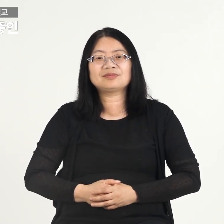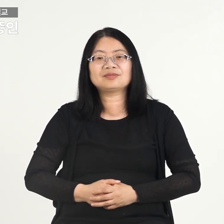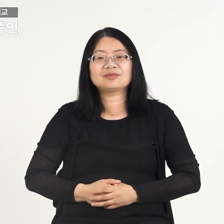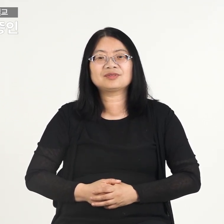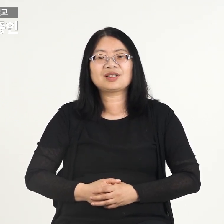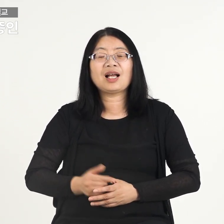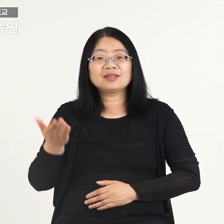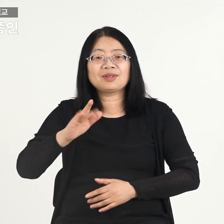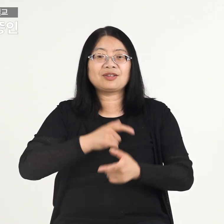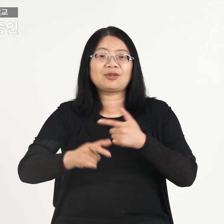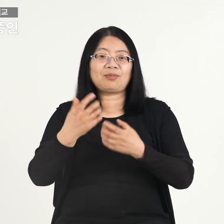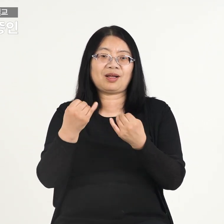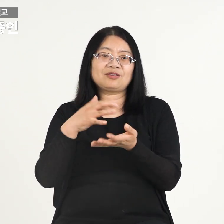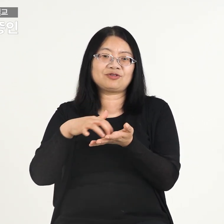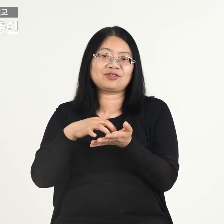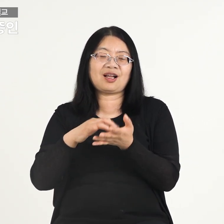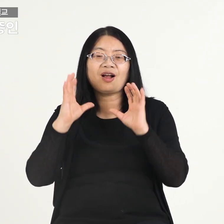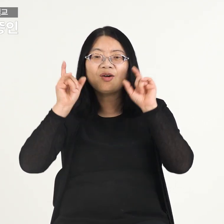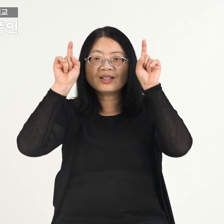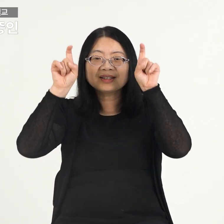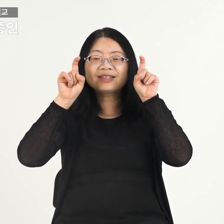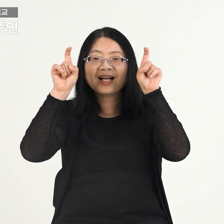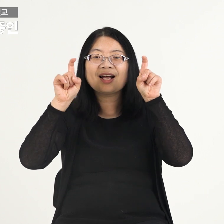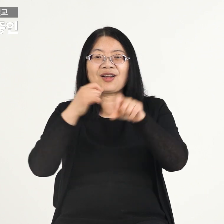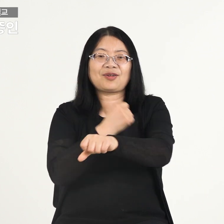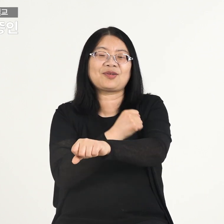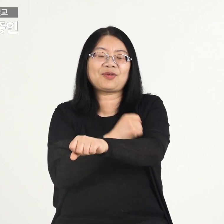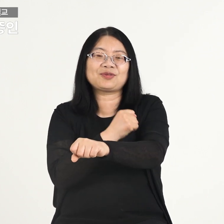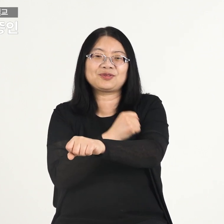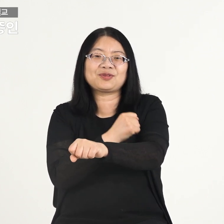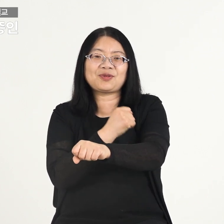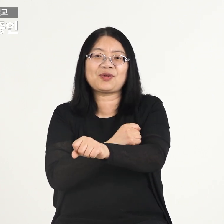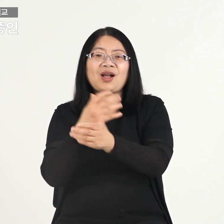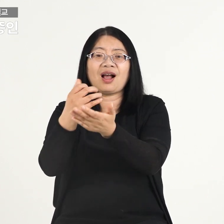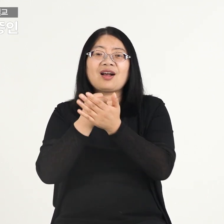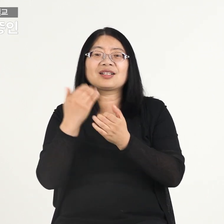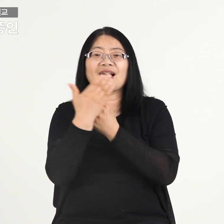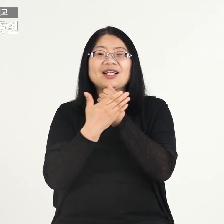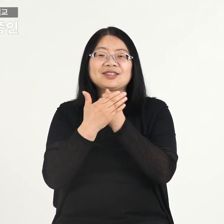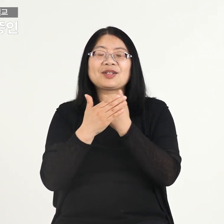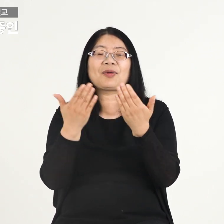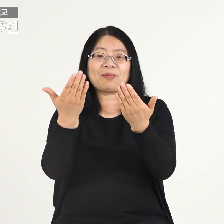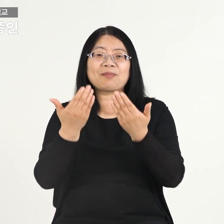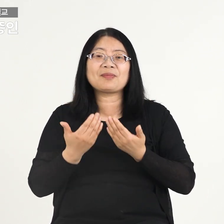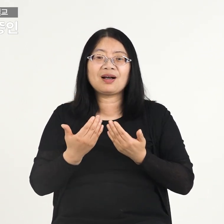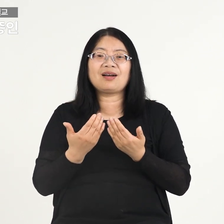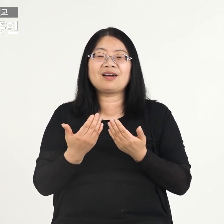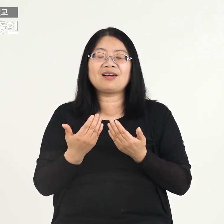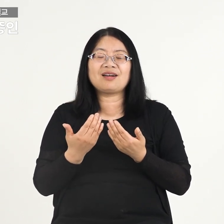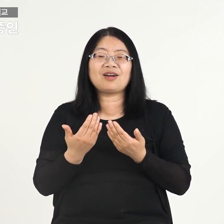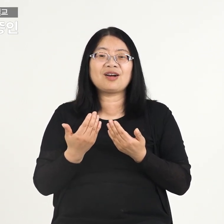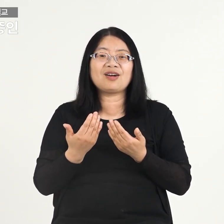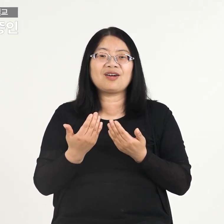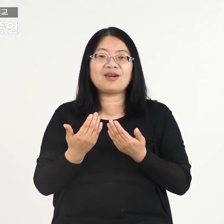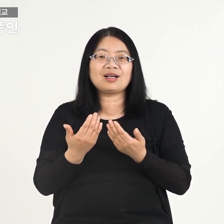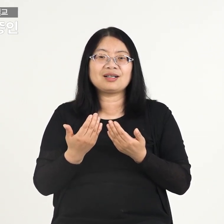훨씬 많은 숫자가 어린 양의 공로에 은혜를 힘입어서 뭐 한다는